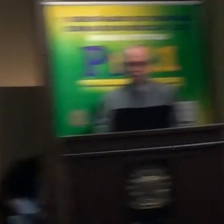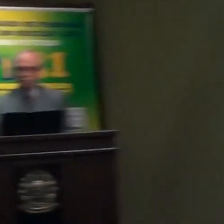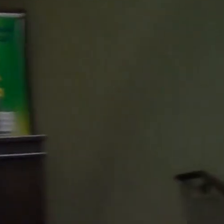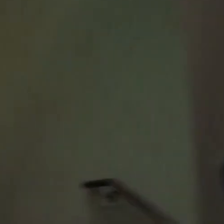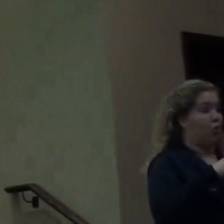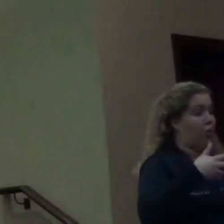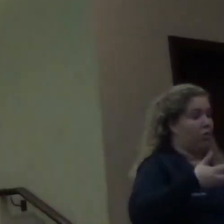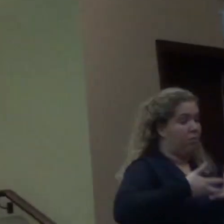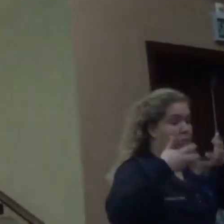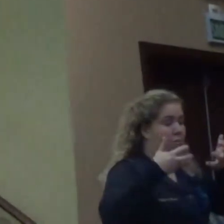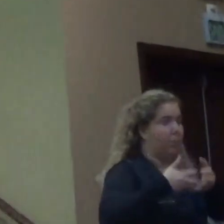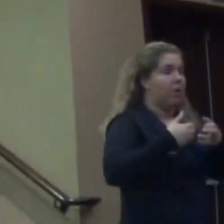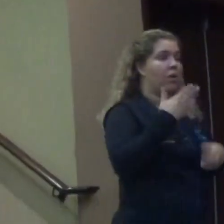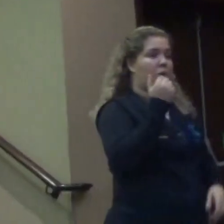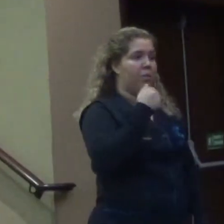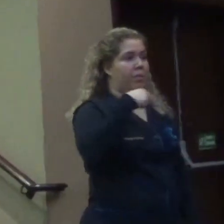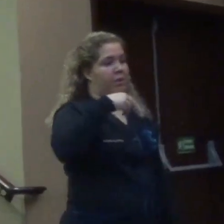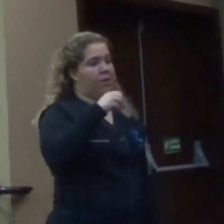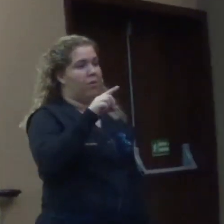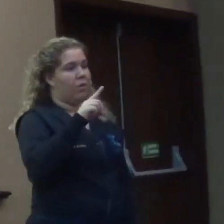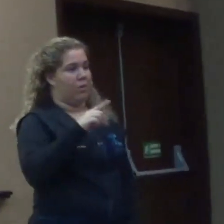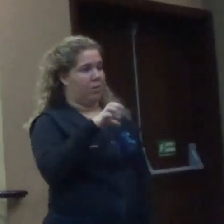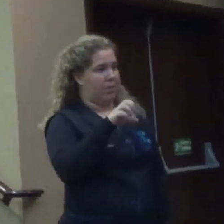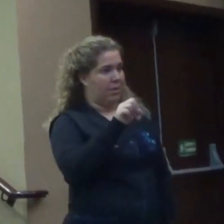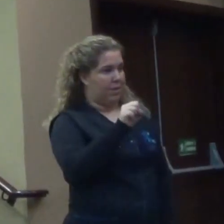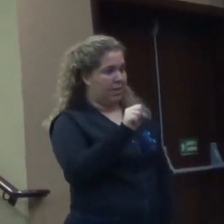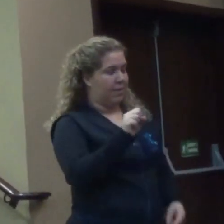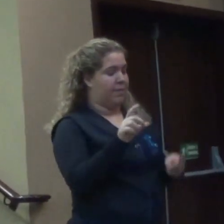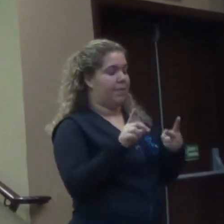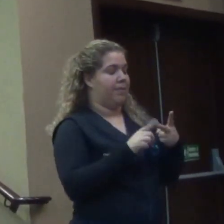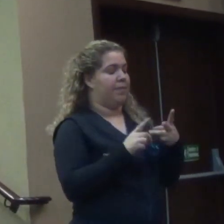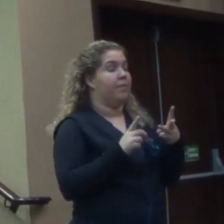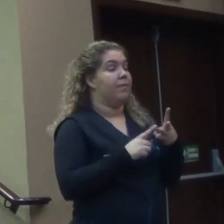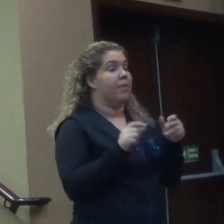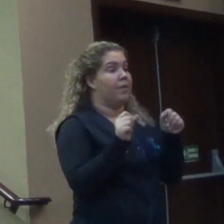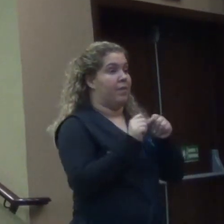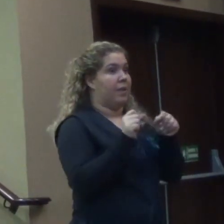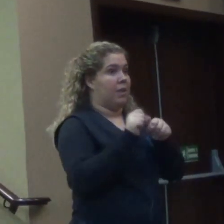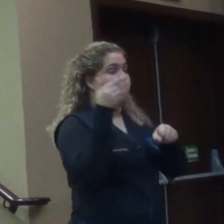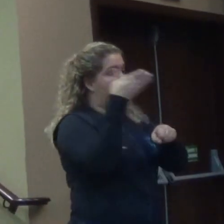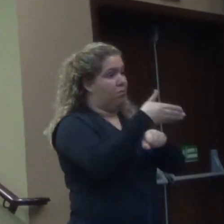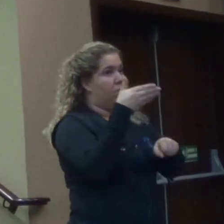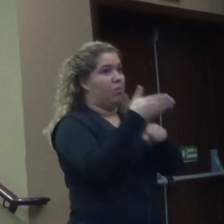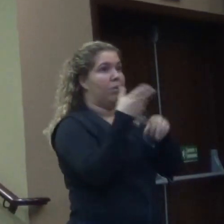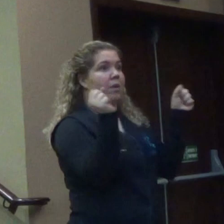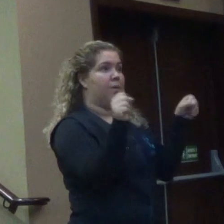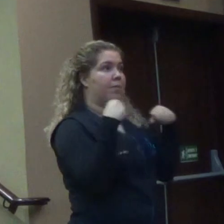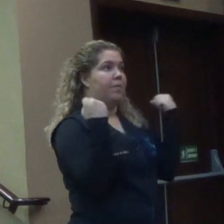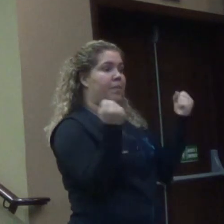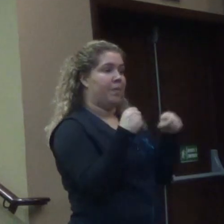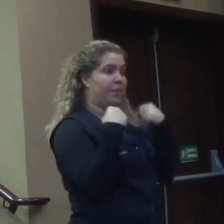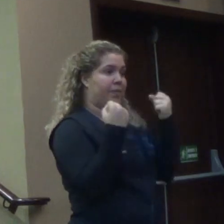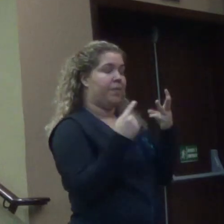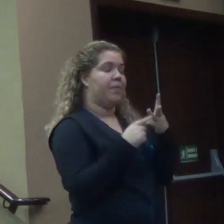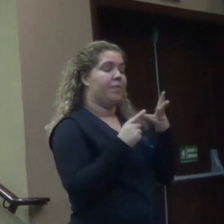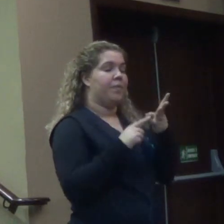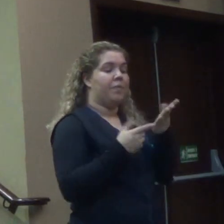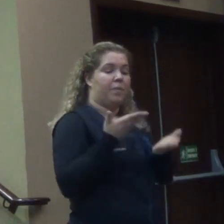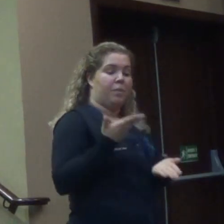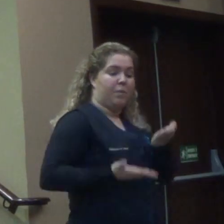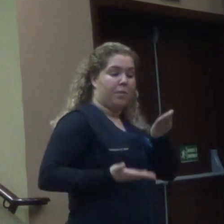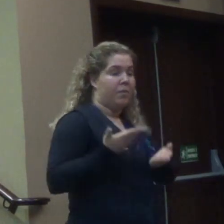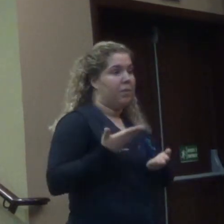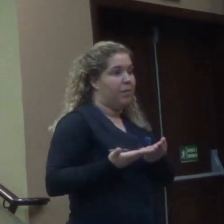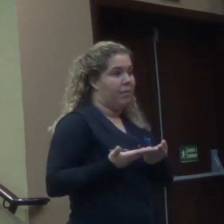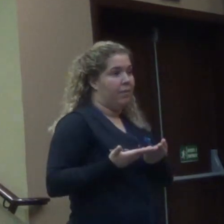comiam nozes mais de 4 vezes por semana, faziam exercício físico mais de 3 vezes por semana, tinham peso médio, nem